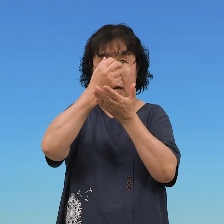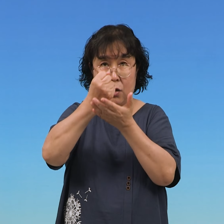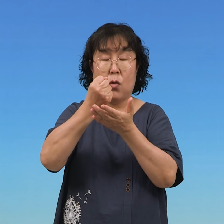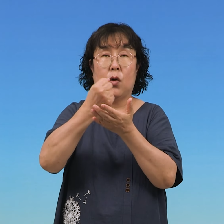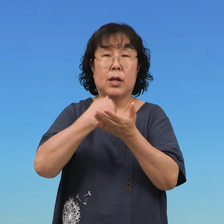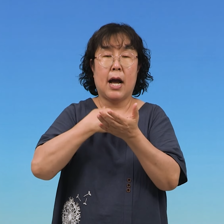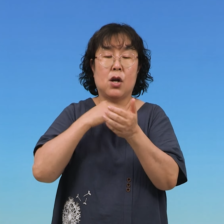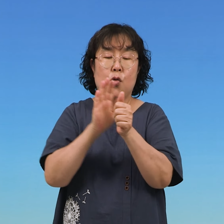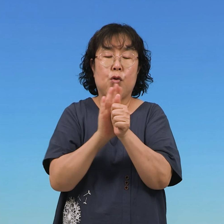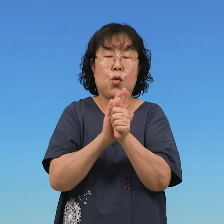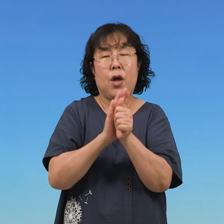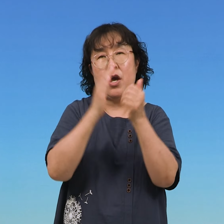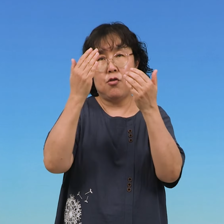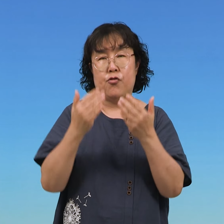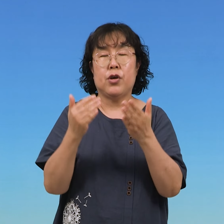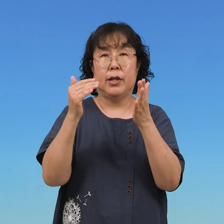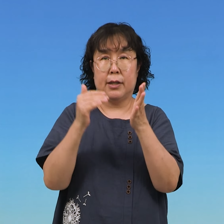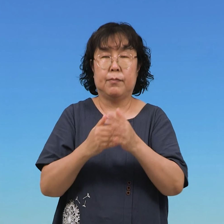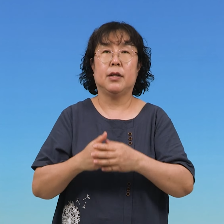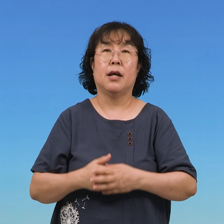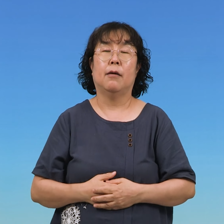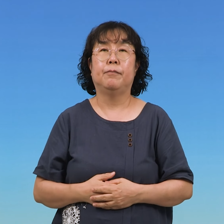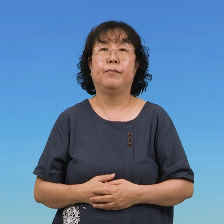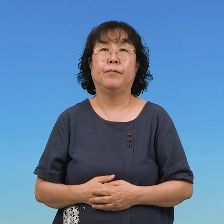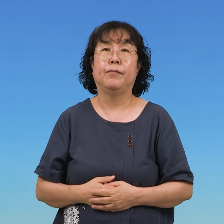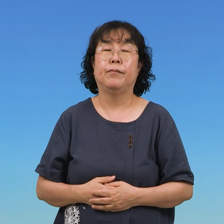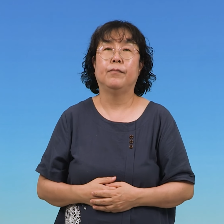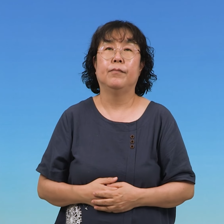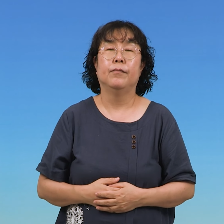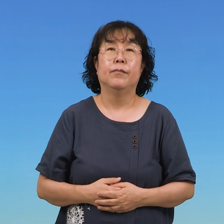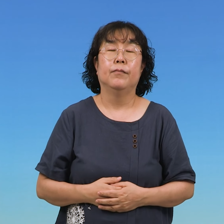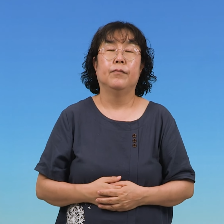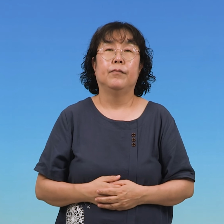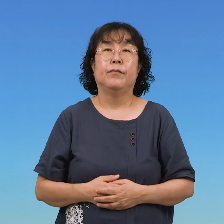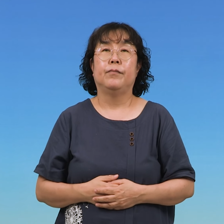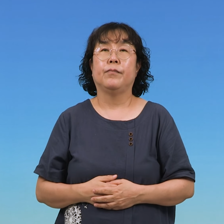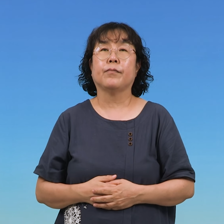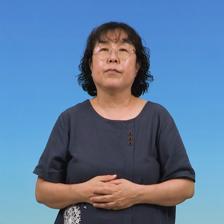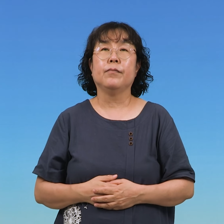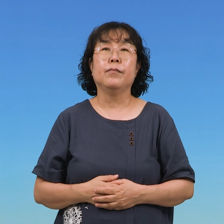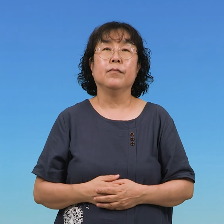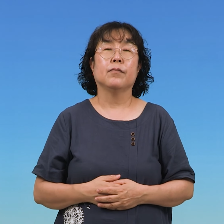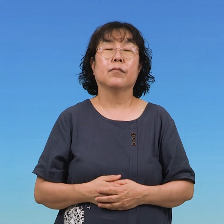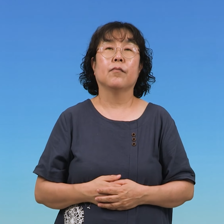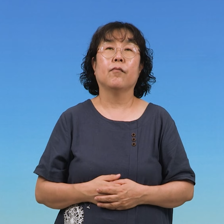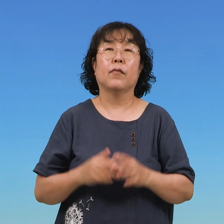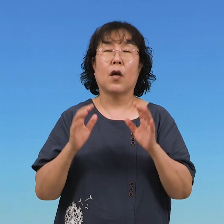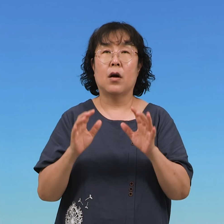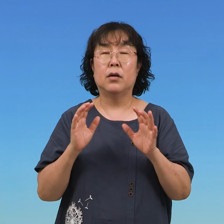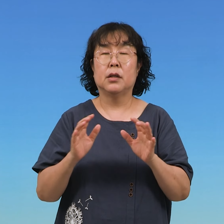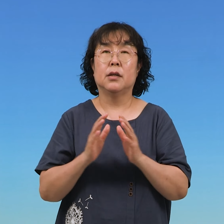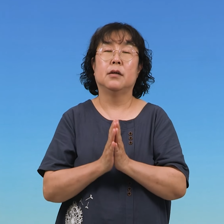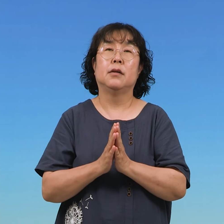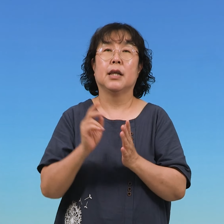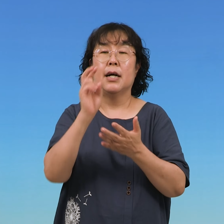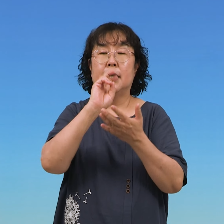저를 만져주셨어요. 눈물을 흘리며 이 찬양을 불렀던 바로 그 골방이 제 예배 장소예요. 오늘